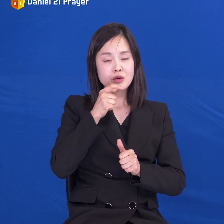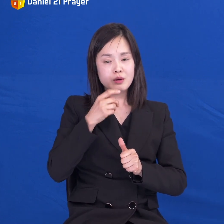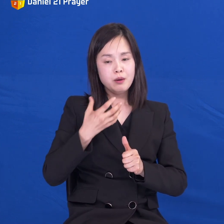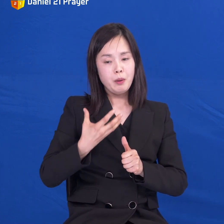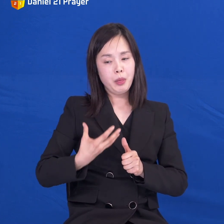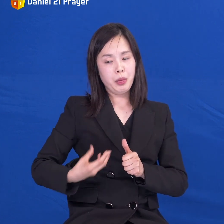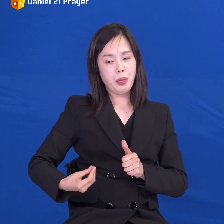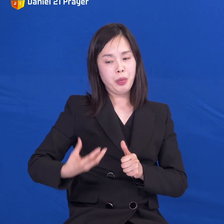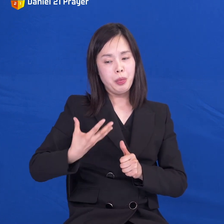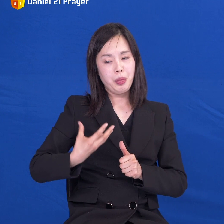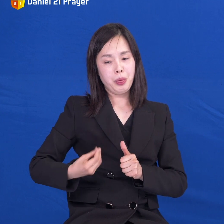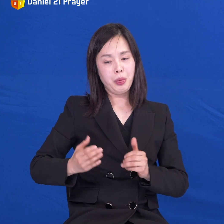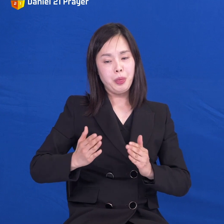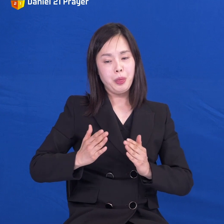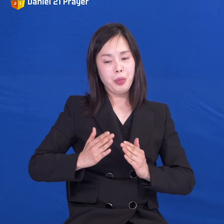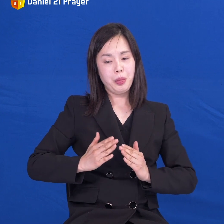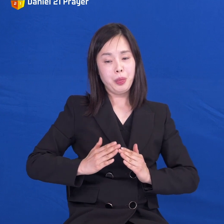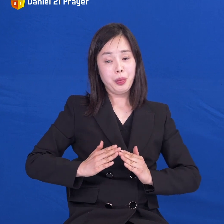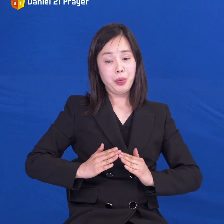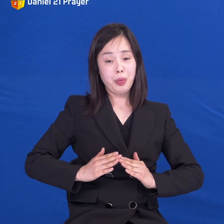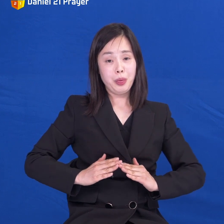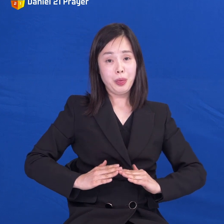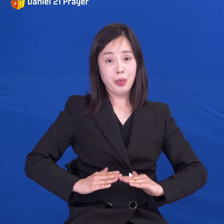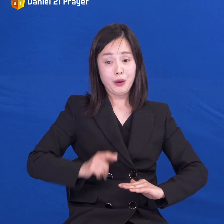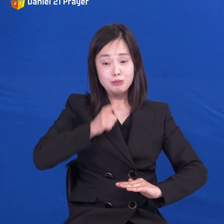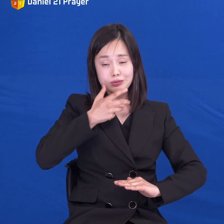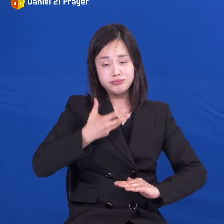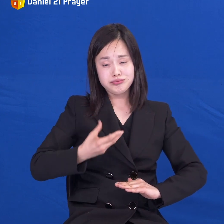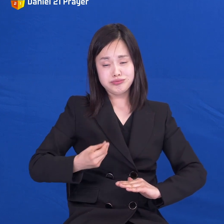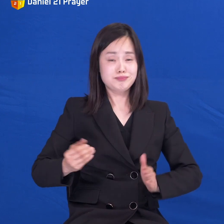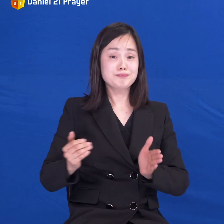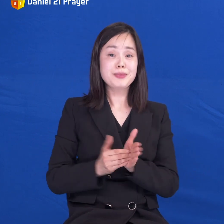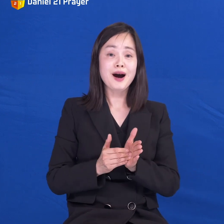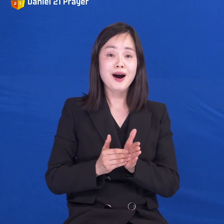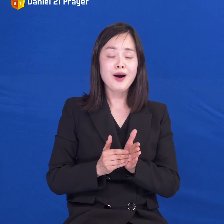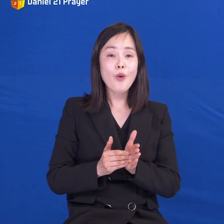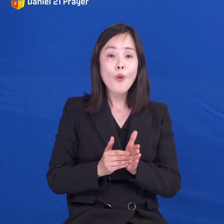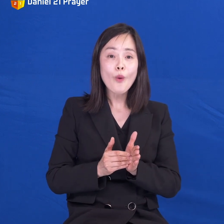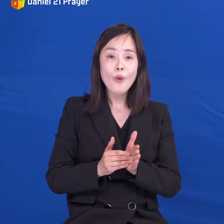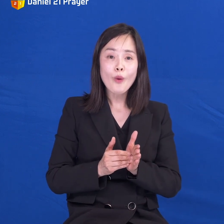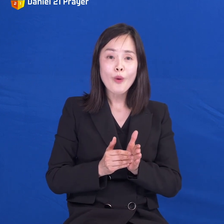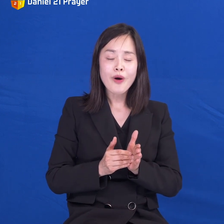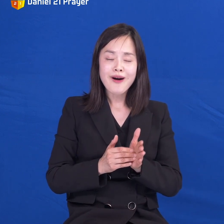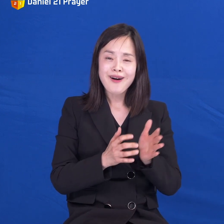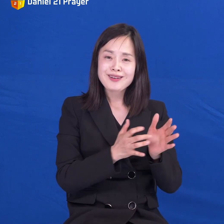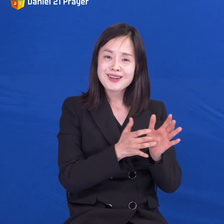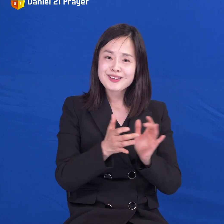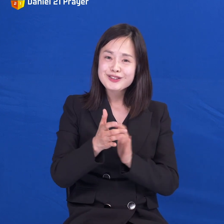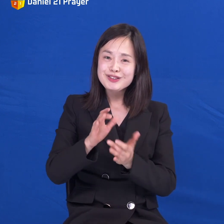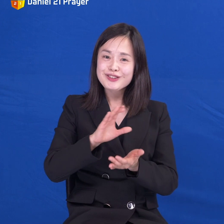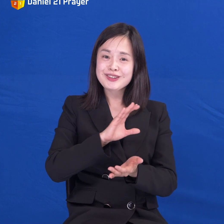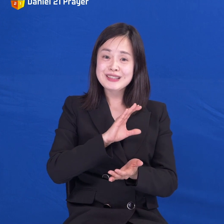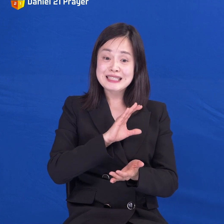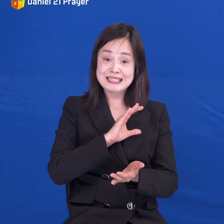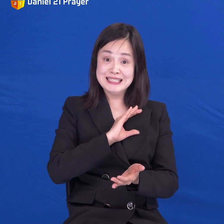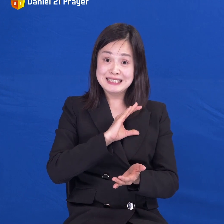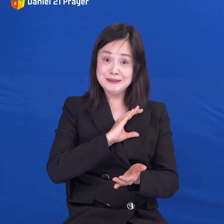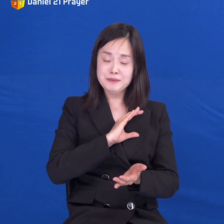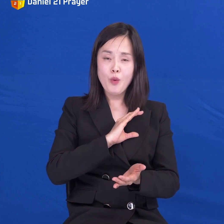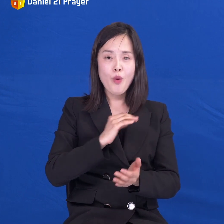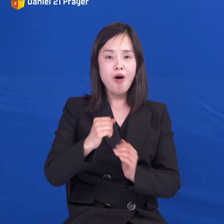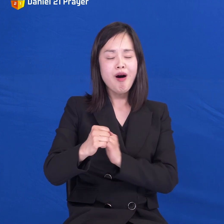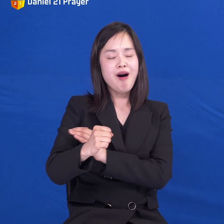거예요. 저는 예수의 능력이, 예수 이름이 그렇게 강력한 줄 몰랐거든요.